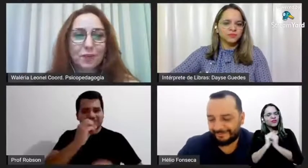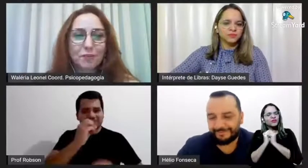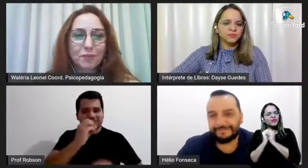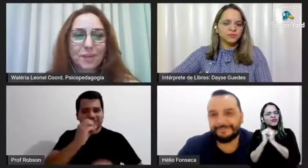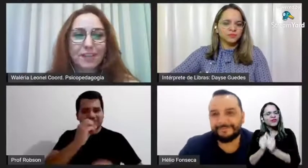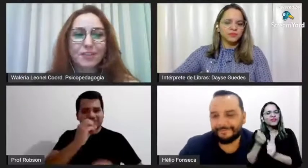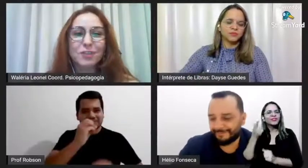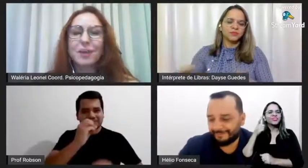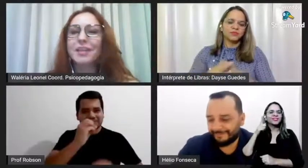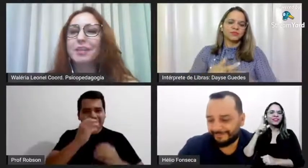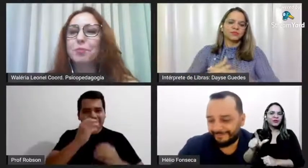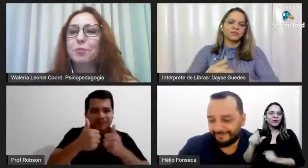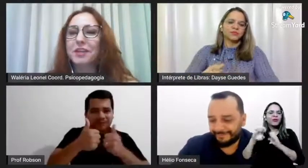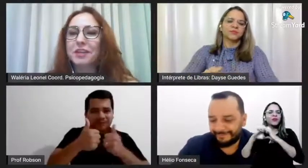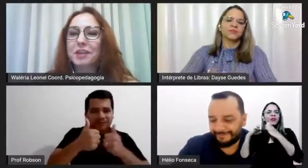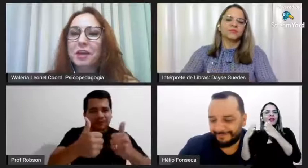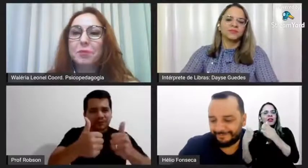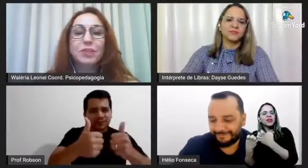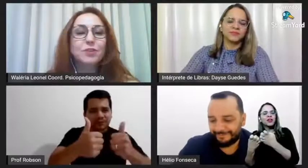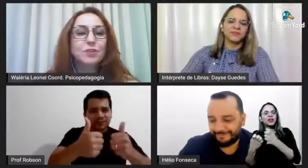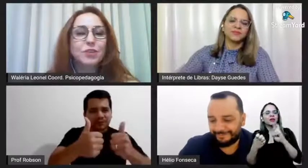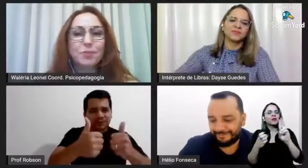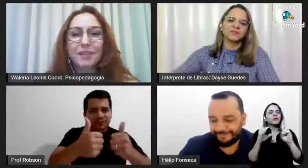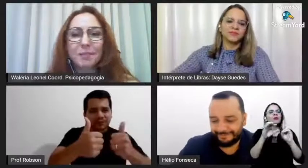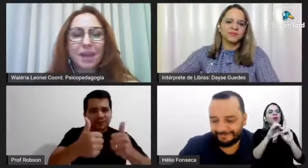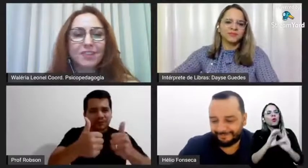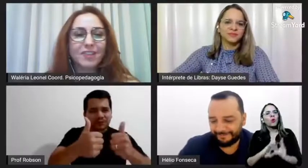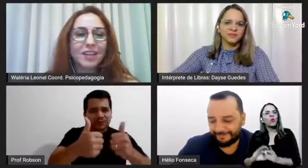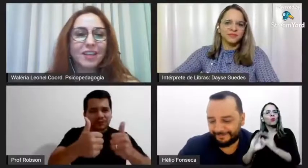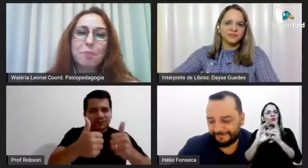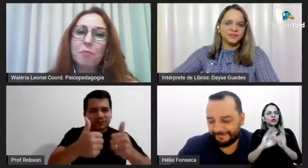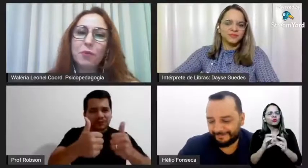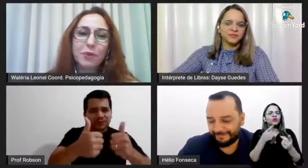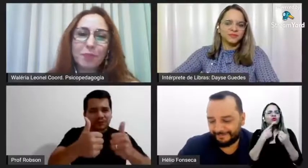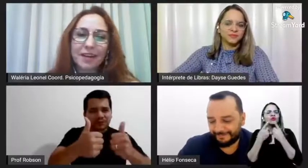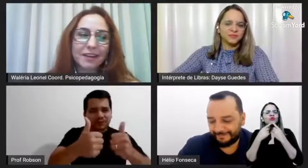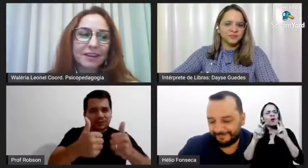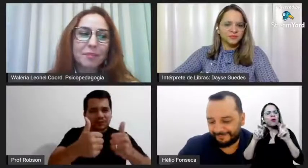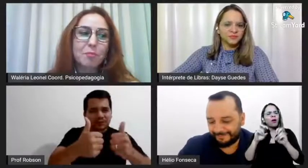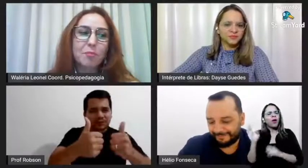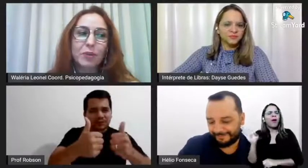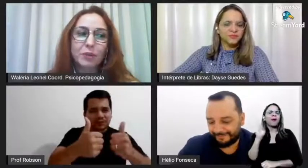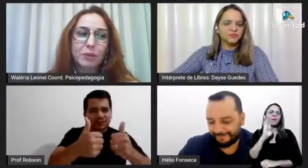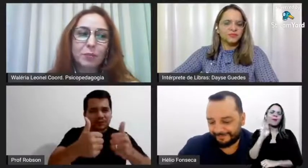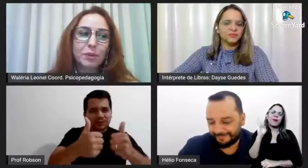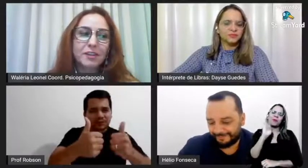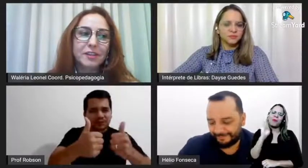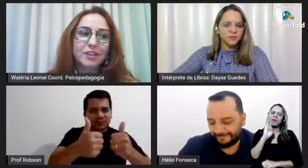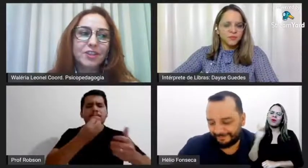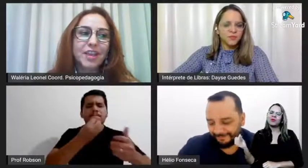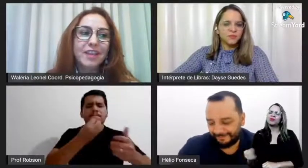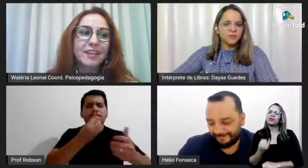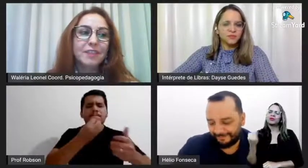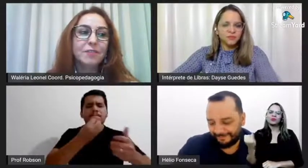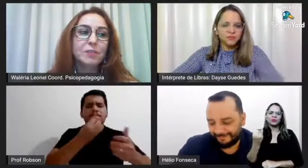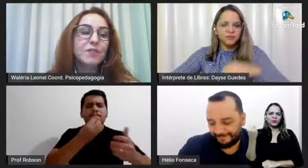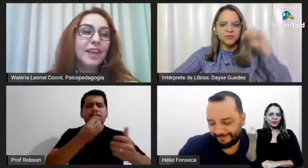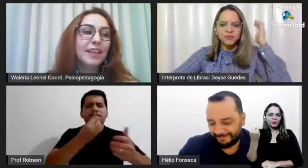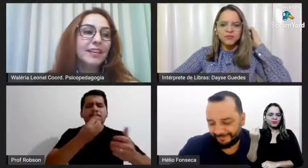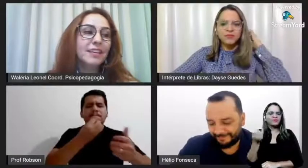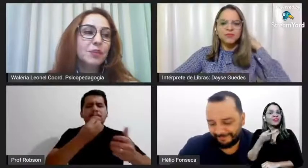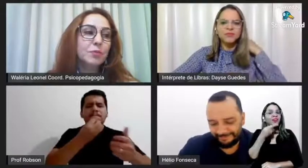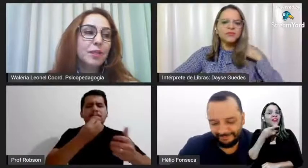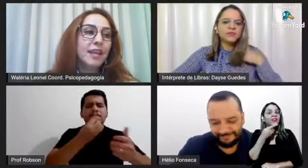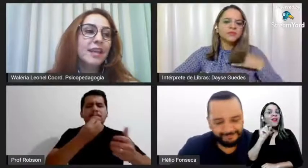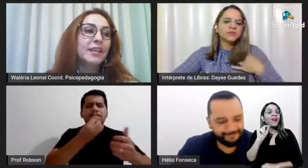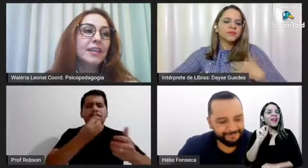juntos novamente com a equipe Unir para discutir uma temática que é muito bacana, muito importante, né? Que vamos falar